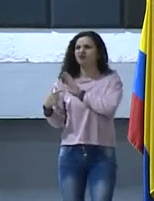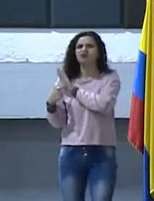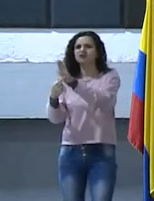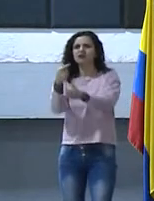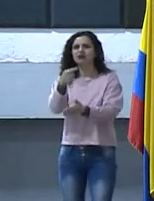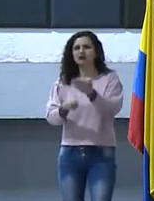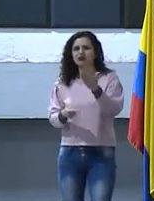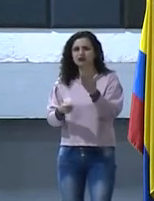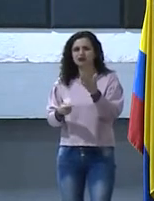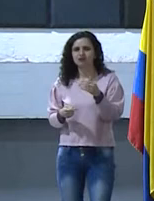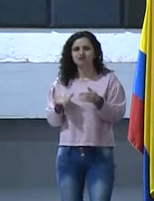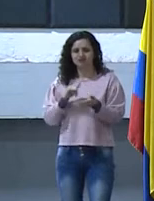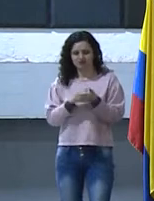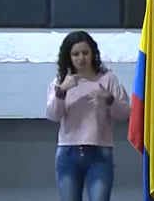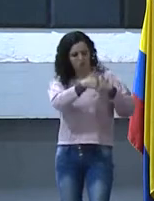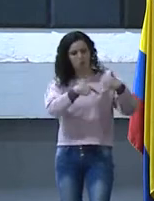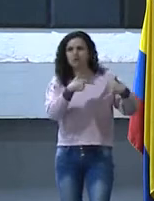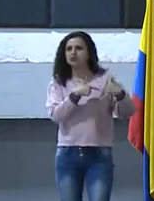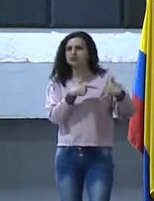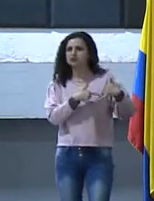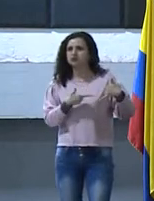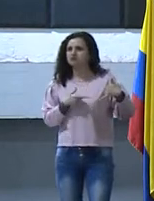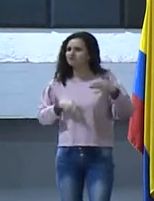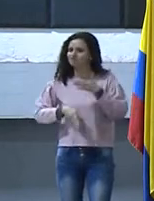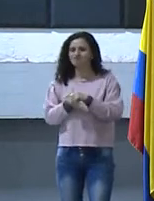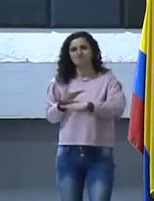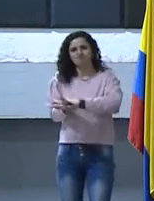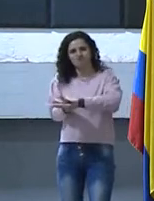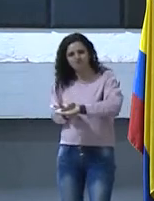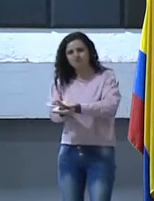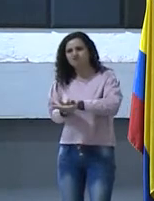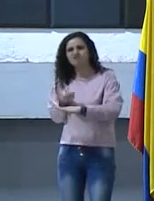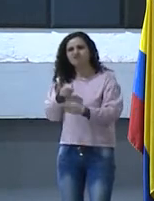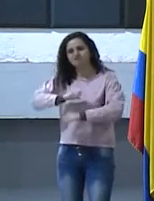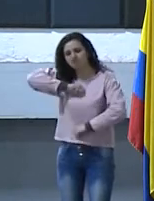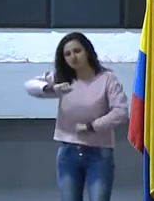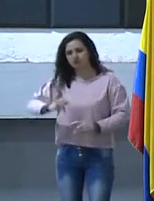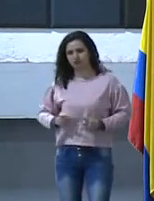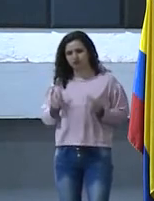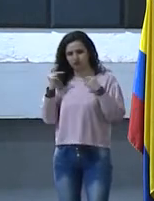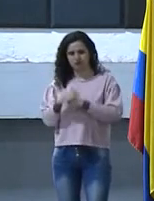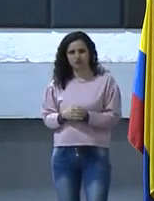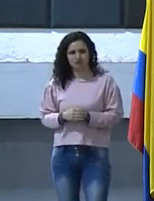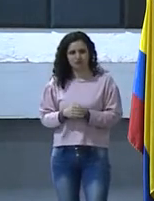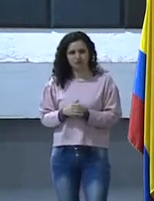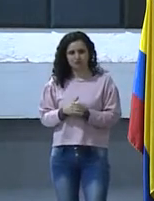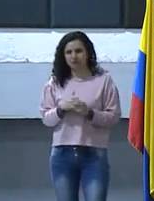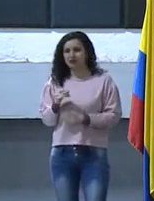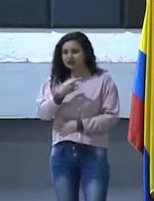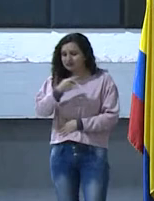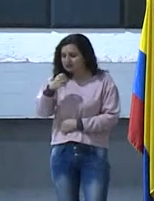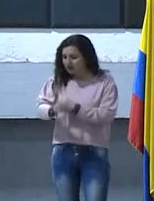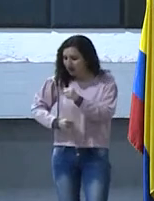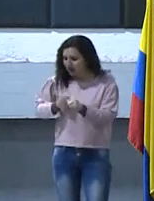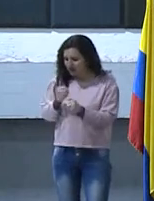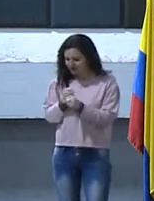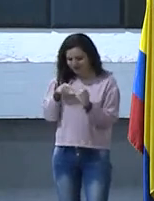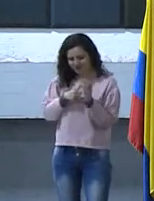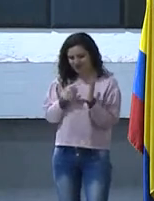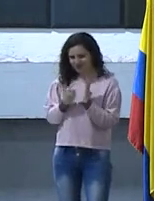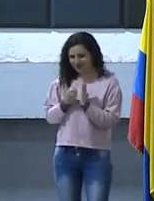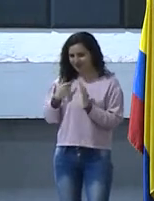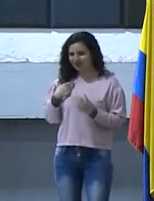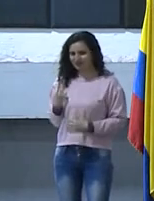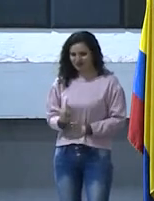que no cesa de exigir el derecho a la vida ya han pasado los 100 años de soledad y con